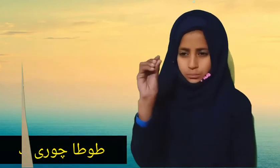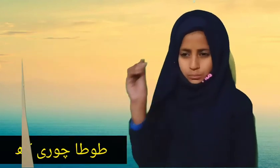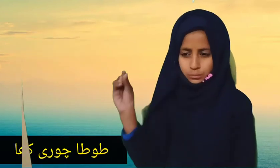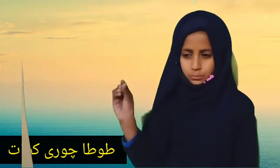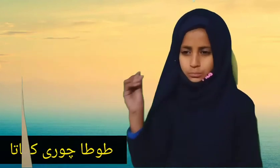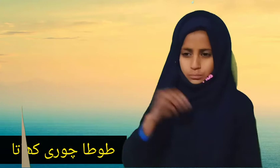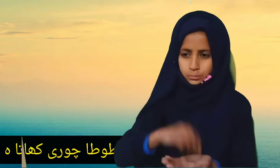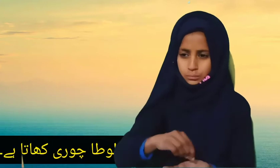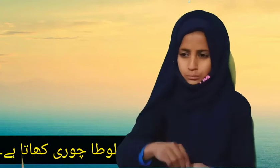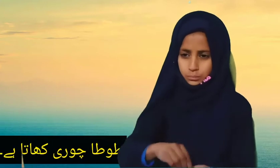चूरी